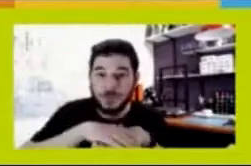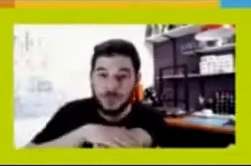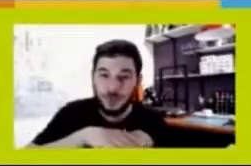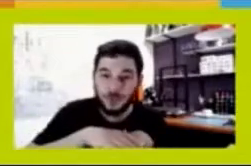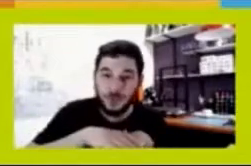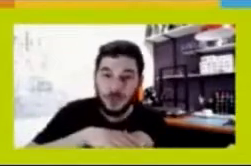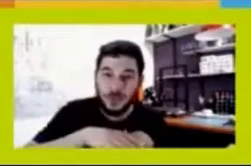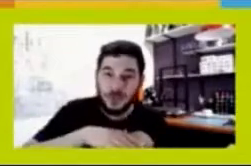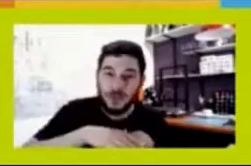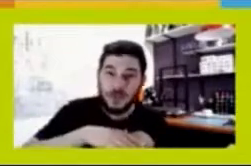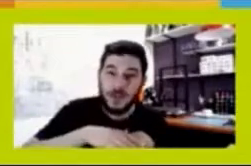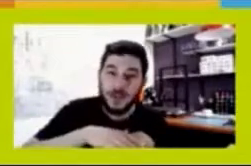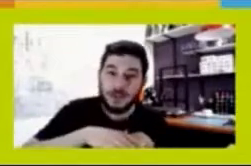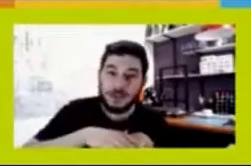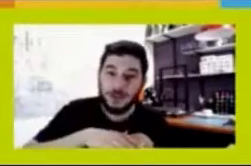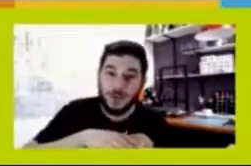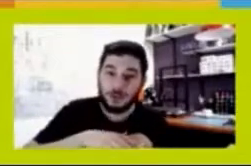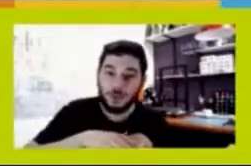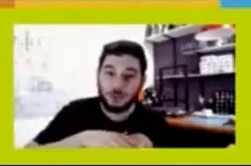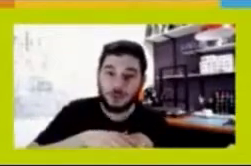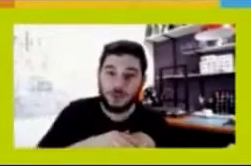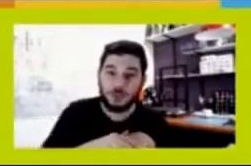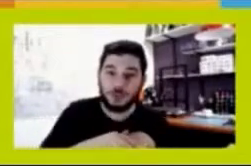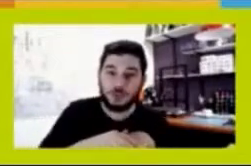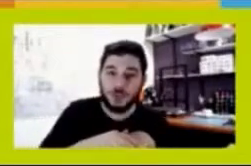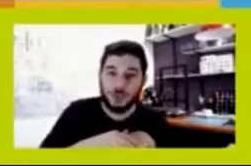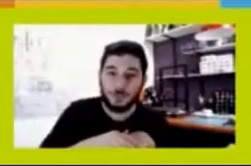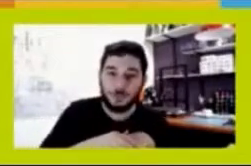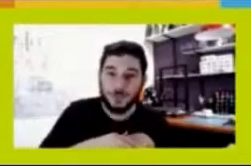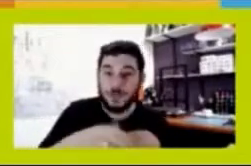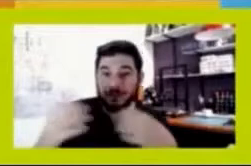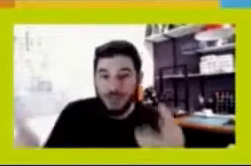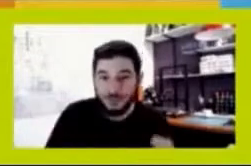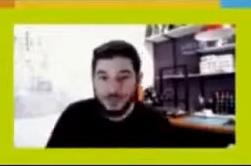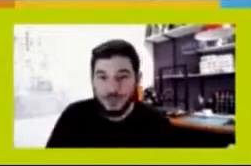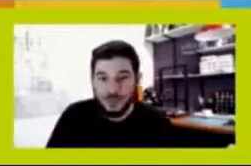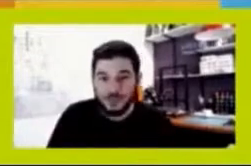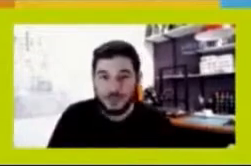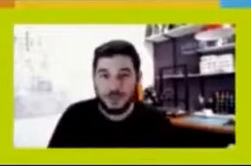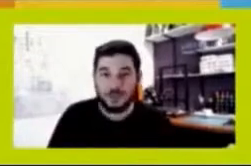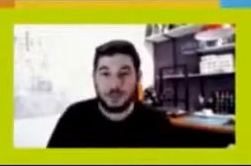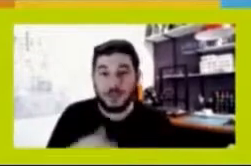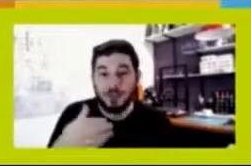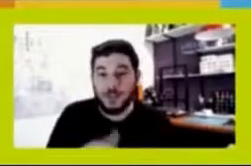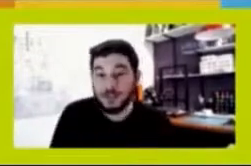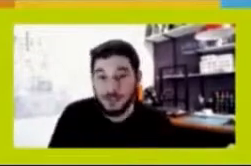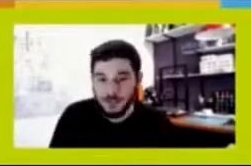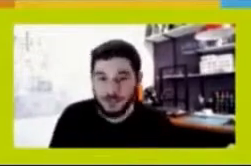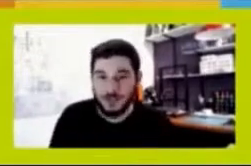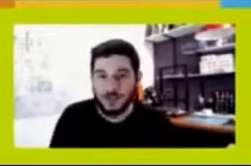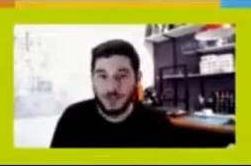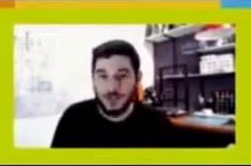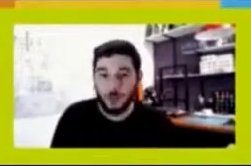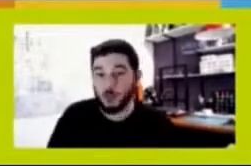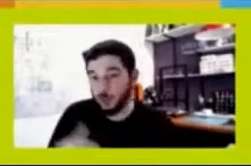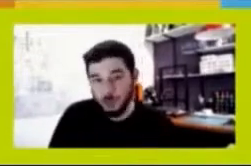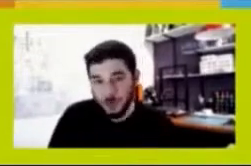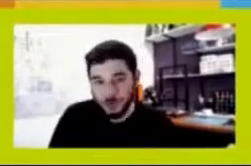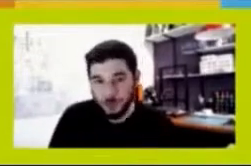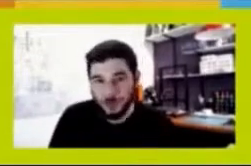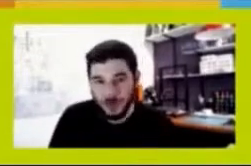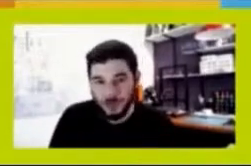grande sobreposição em relação a todos os tipos de deficiência que existem,